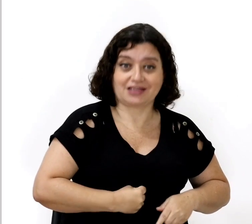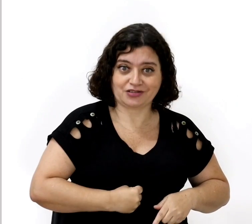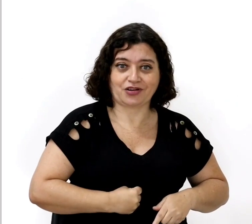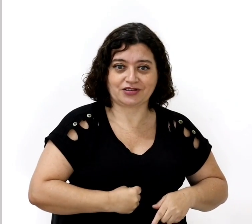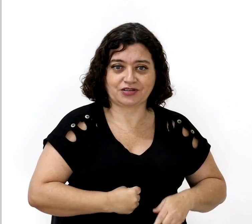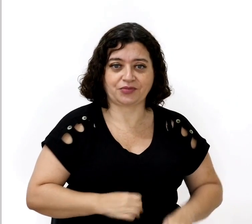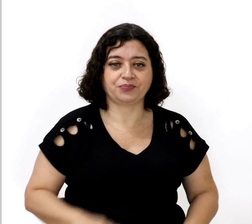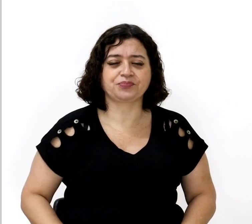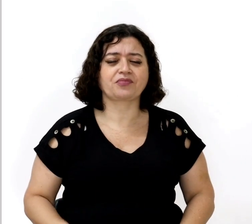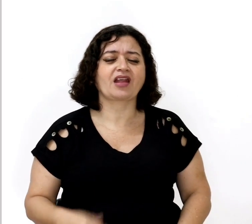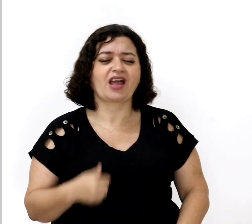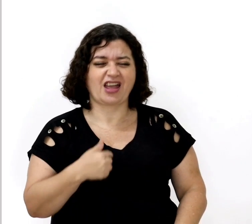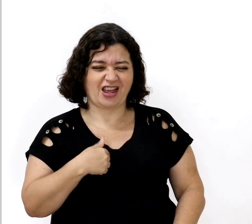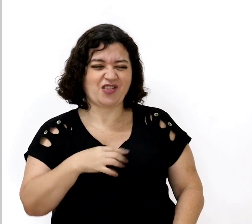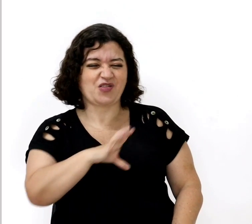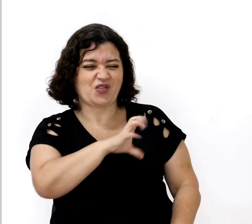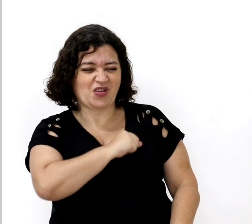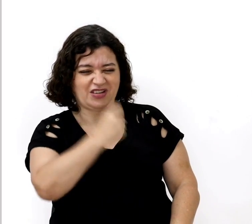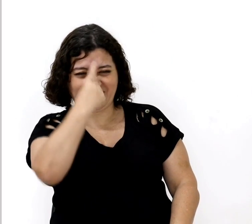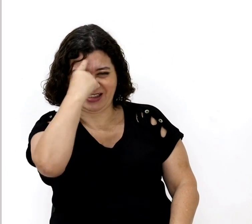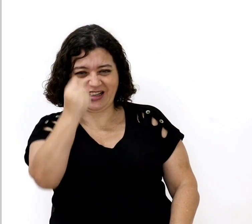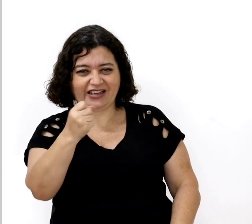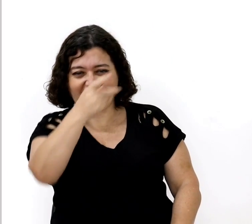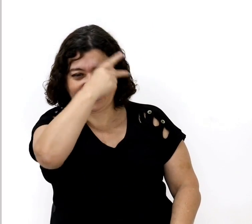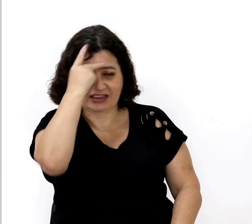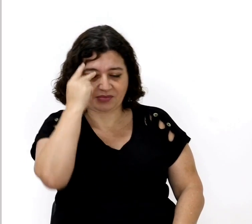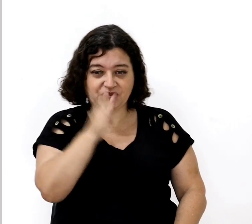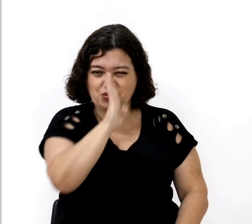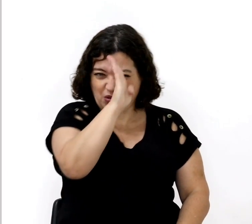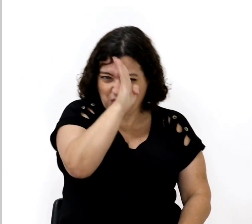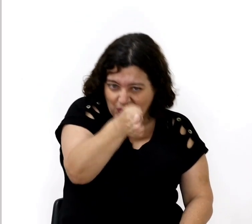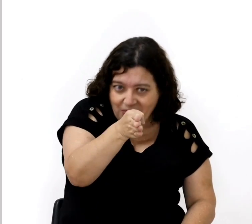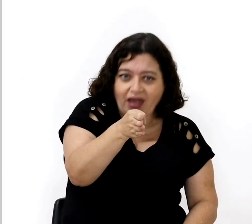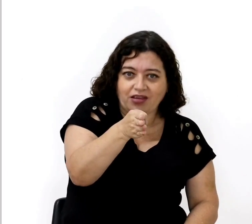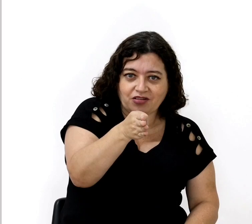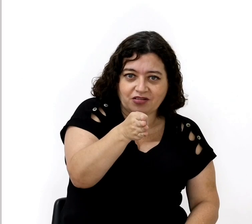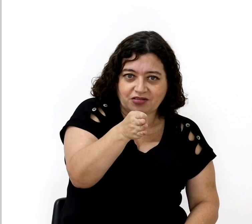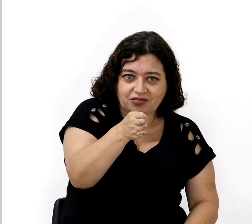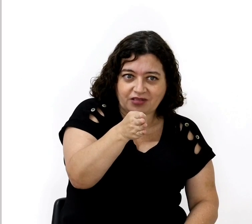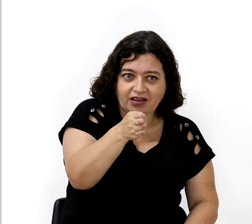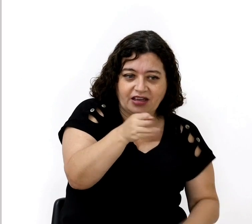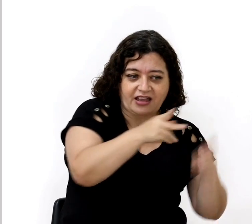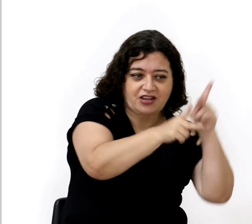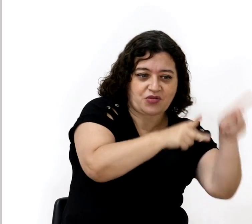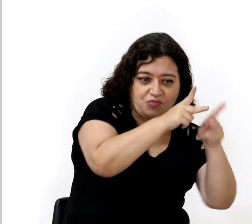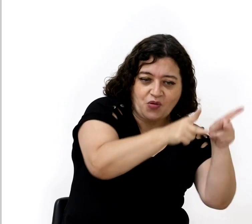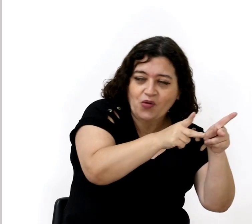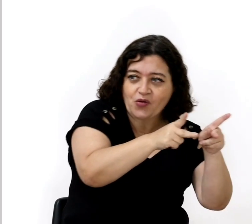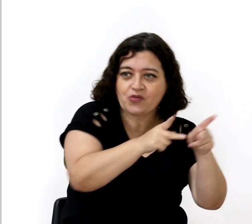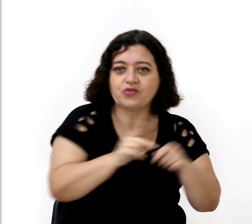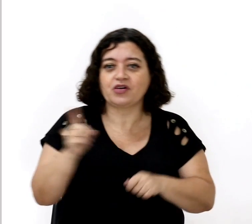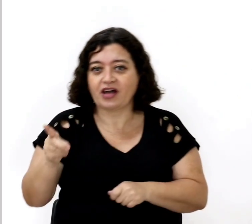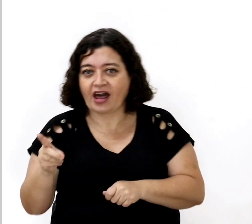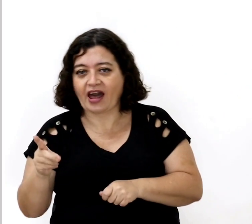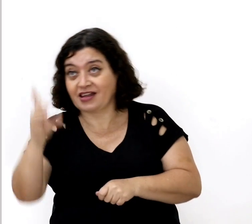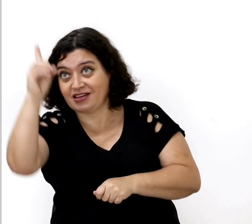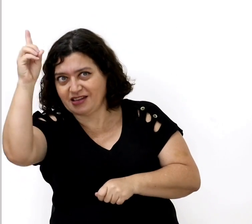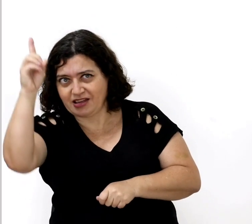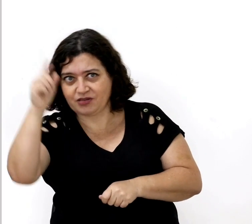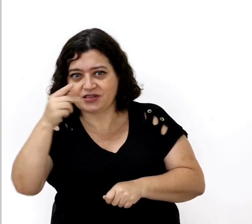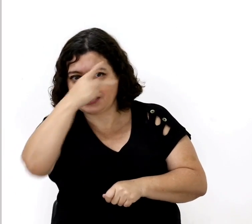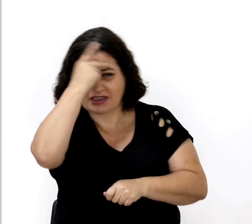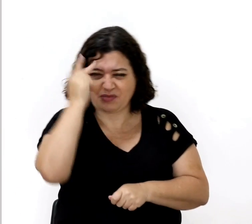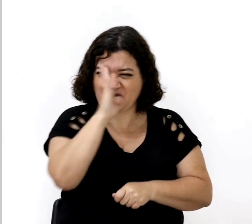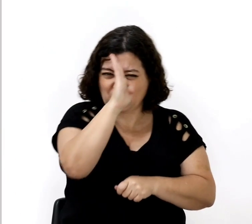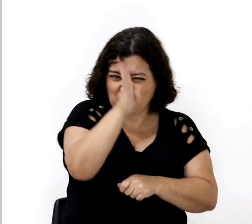dessa ideia da pessoa do meio, né? Uhum. Se a gente for aplicar isso numa ideia no Novo Testamento, ela funciona mais ou